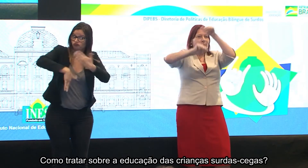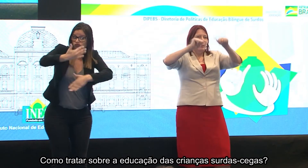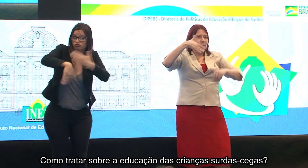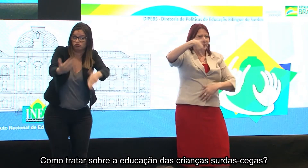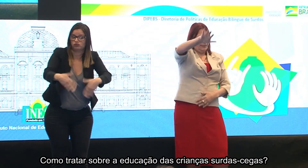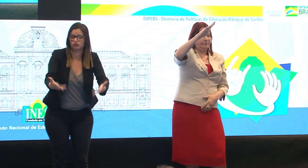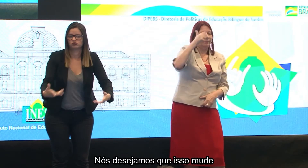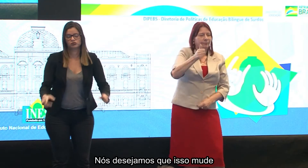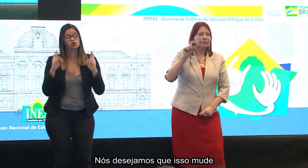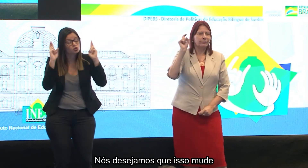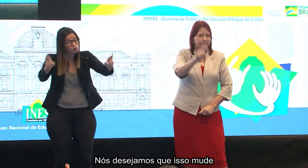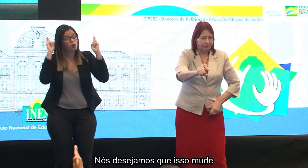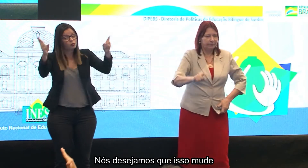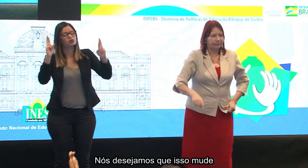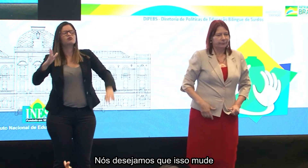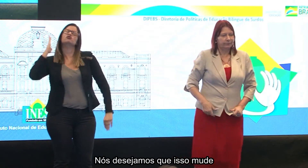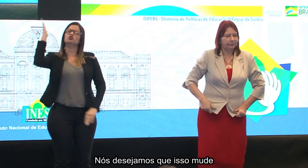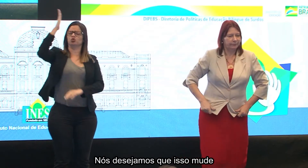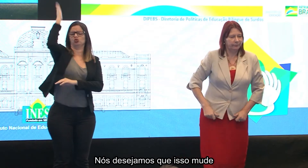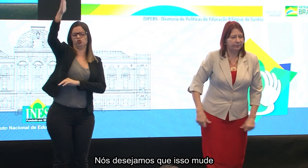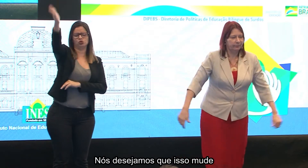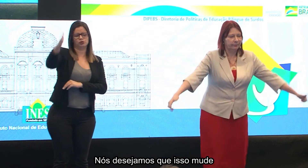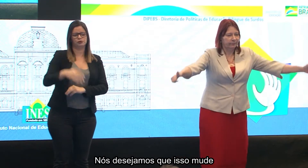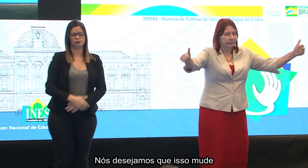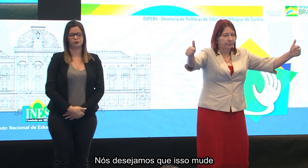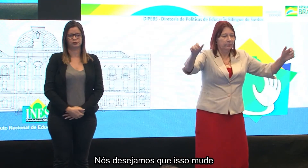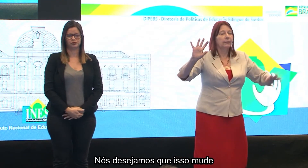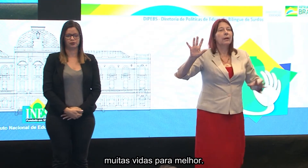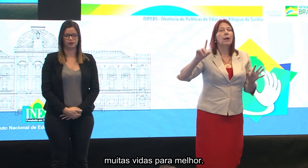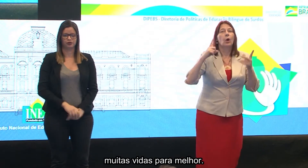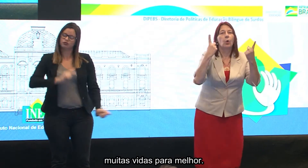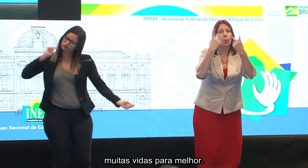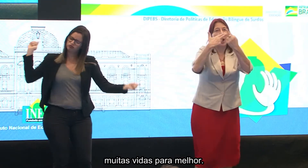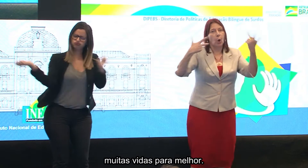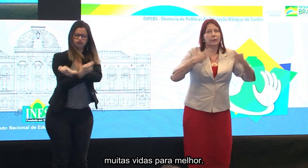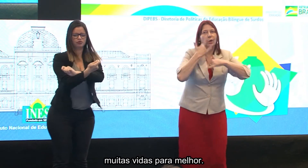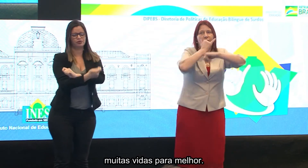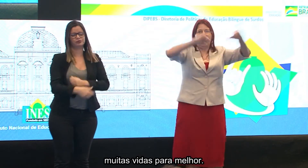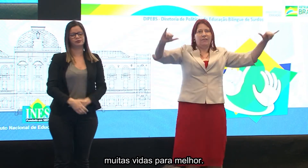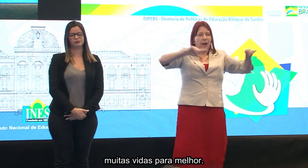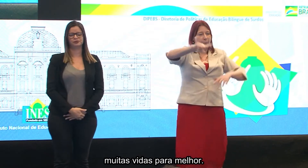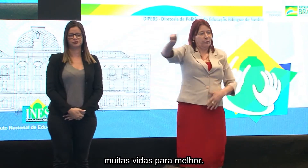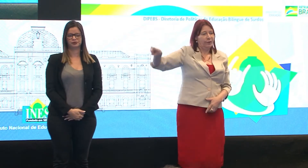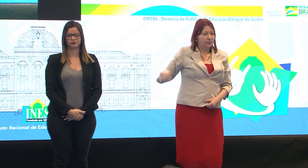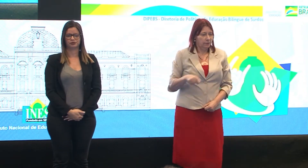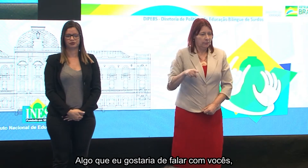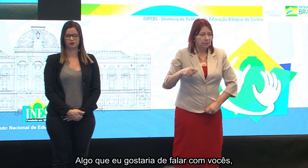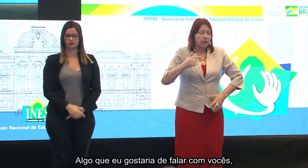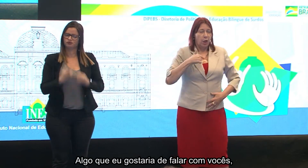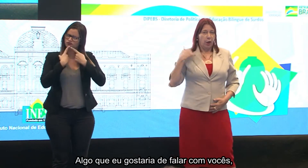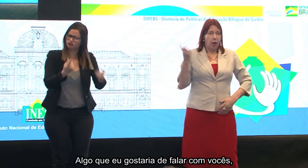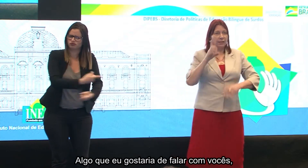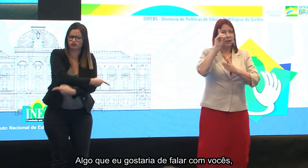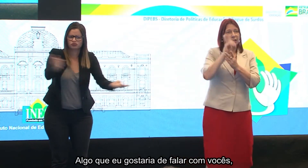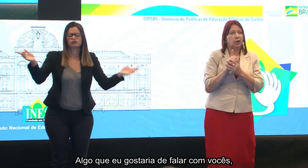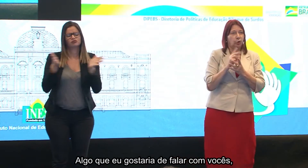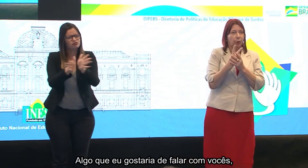cegas? Então, nós desejamos, esperamos que isso mude muitas vidas para melhor. Algo que eu gostaria de falar